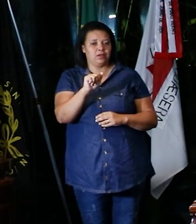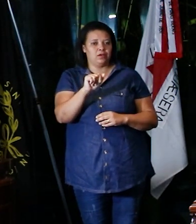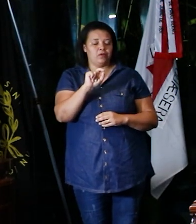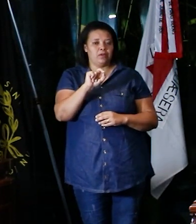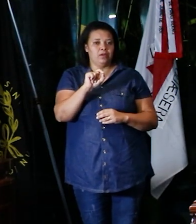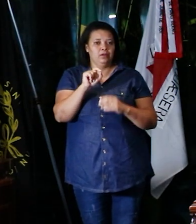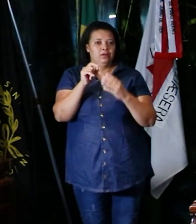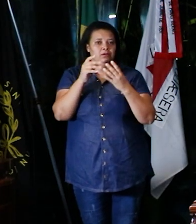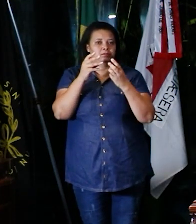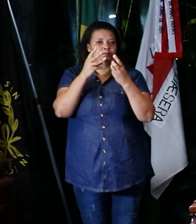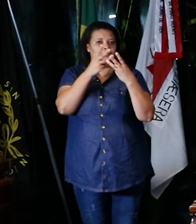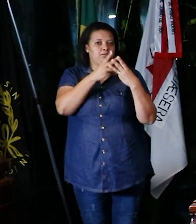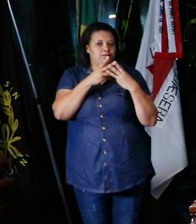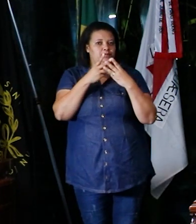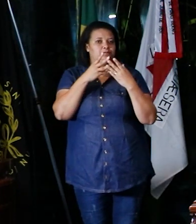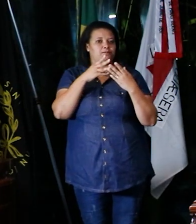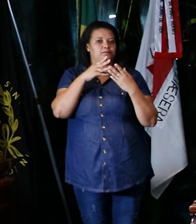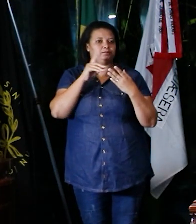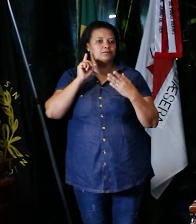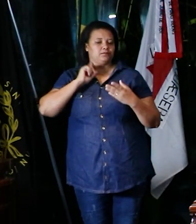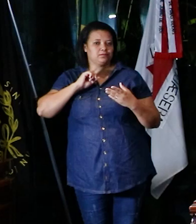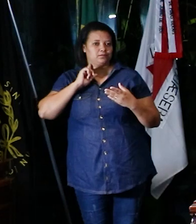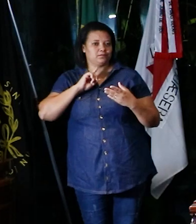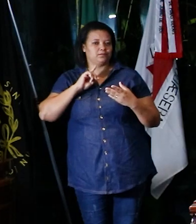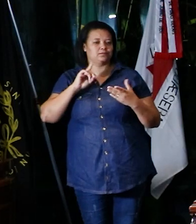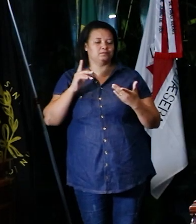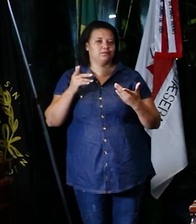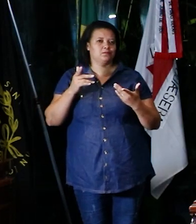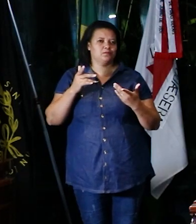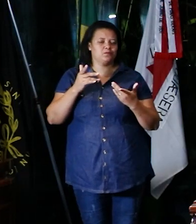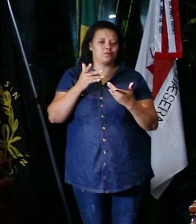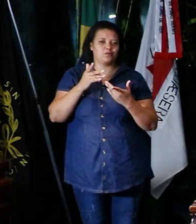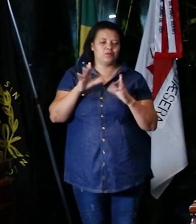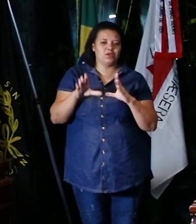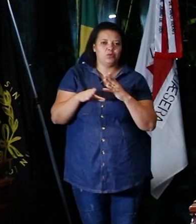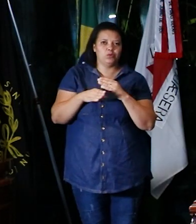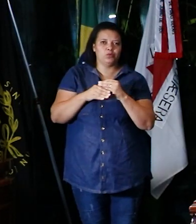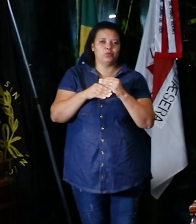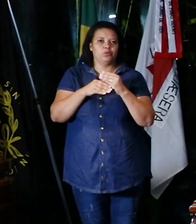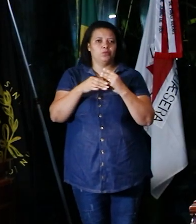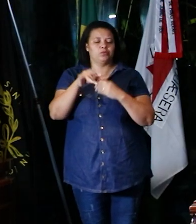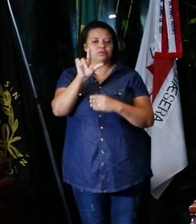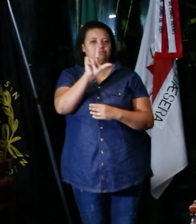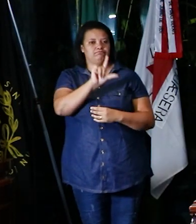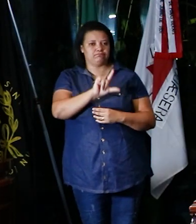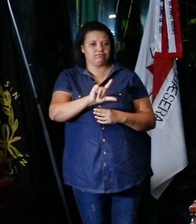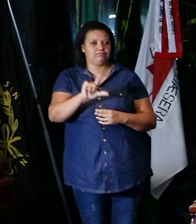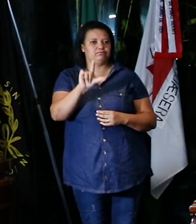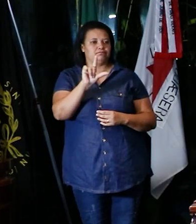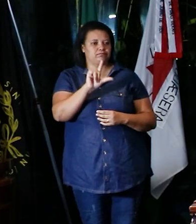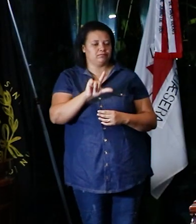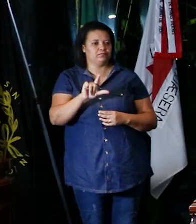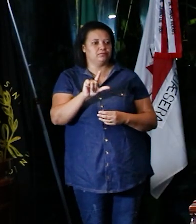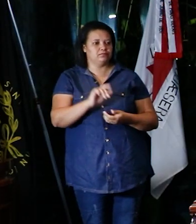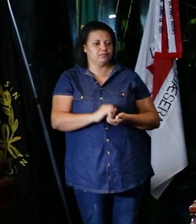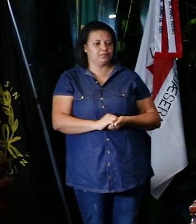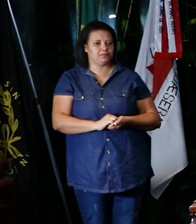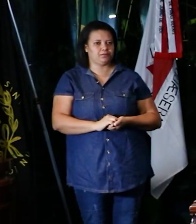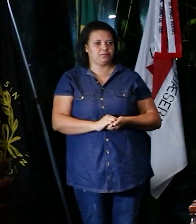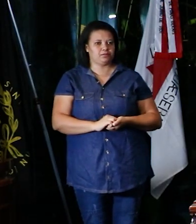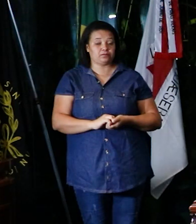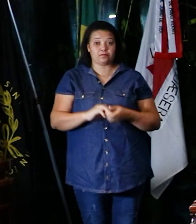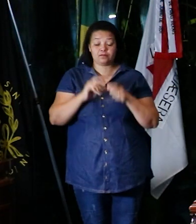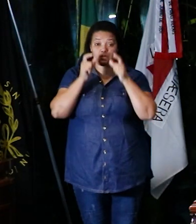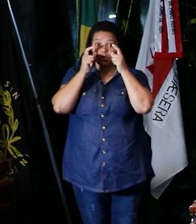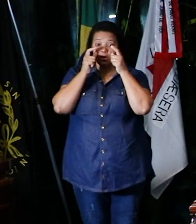e Passeios na Ilha, que são muito mais de ensaios sobre literatura, sem nenhum interesse